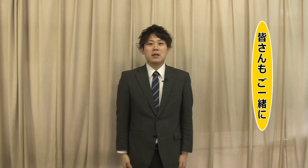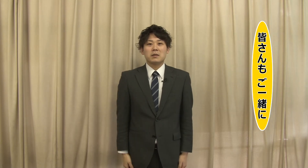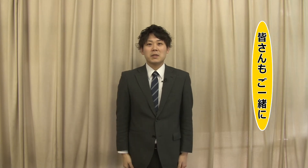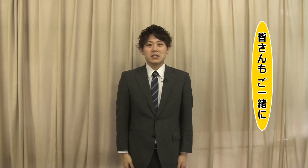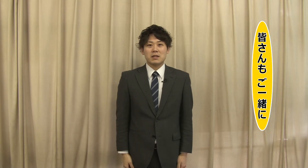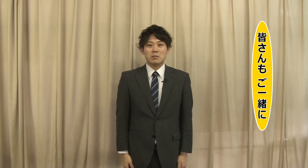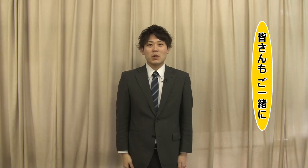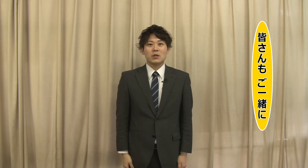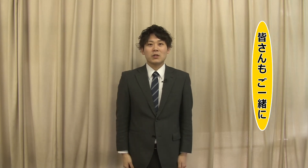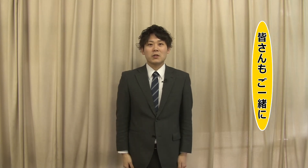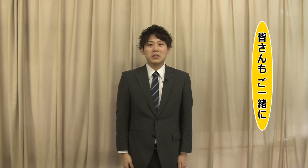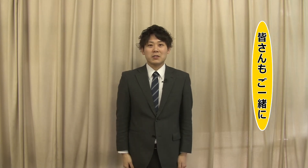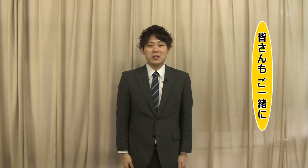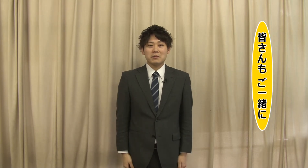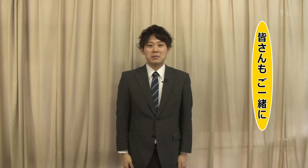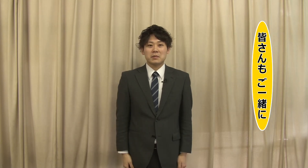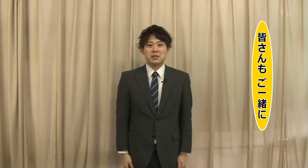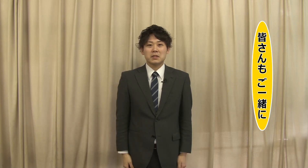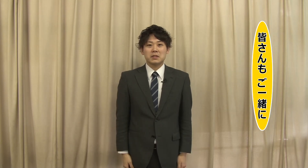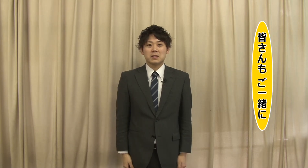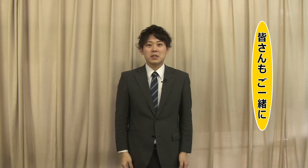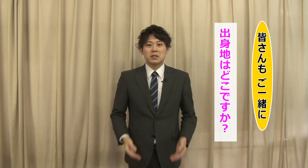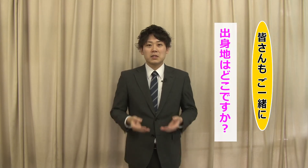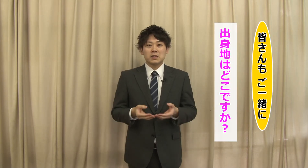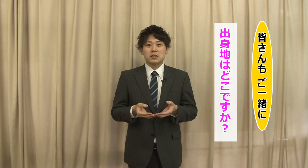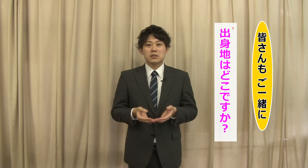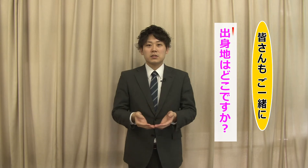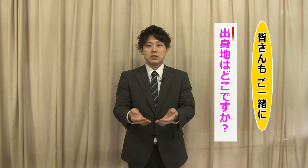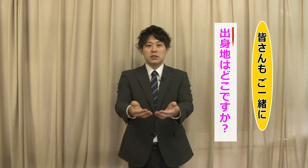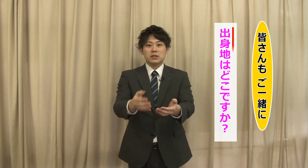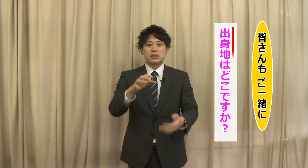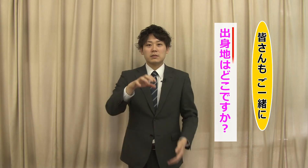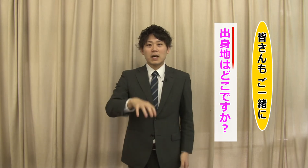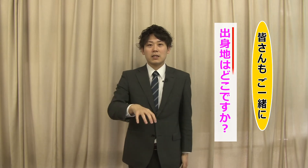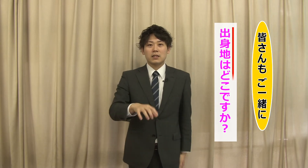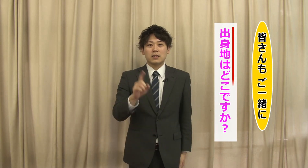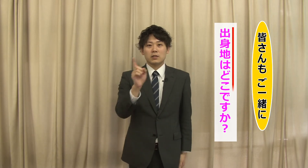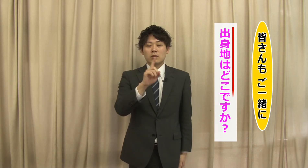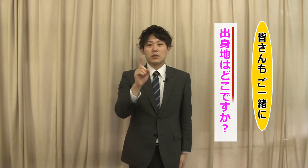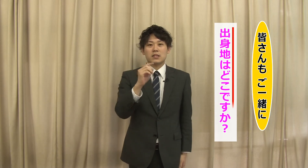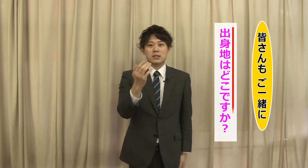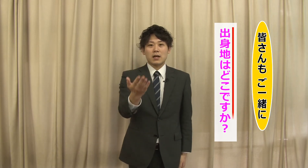皆さんもご一緒に、出身地はどこですか、